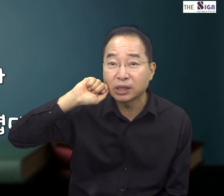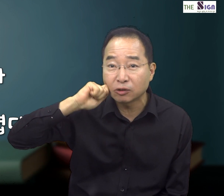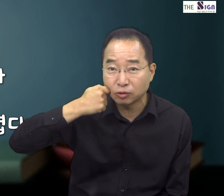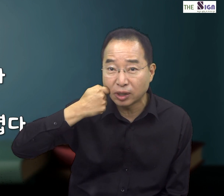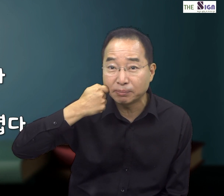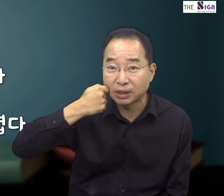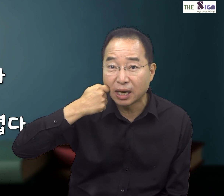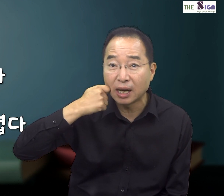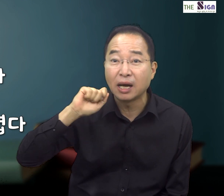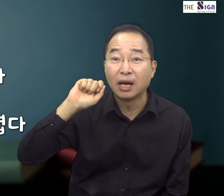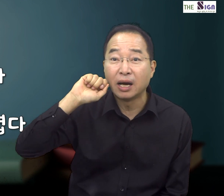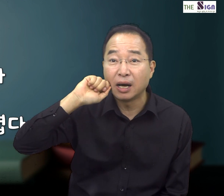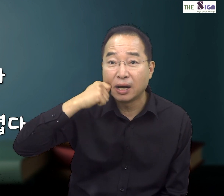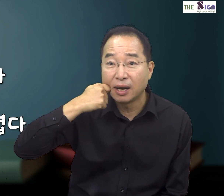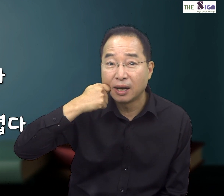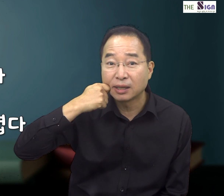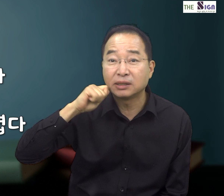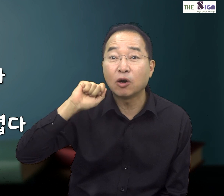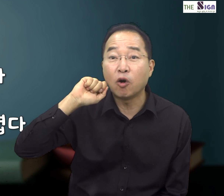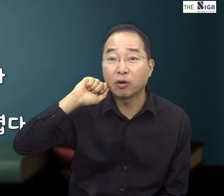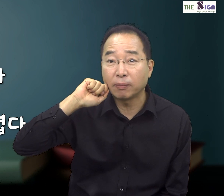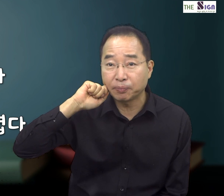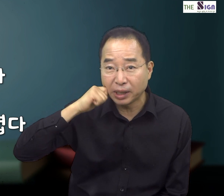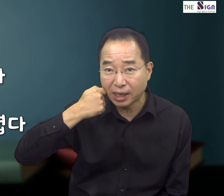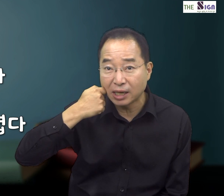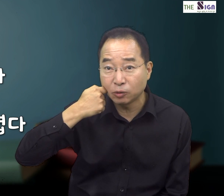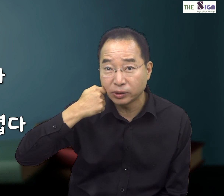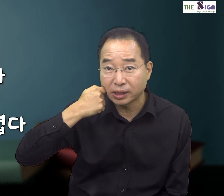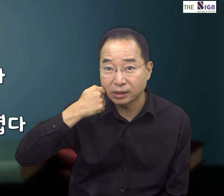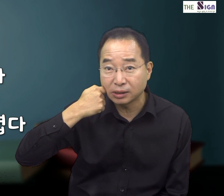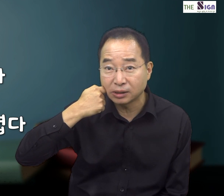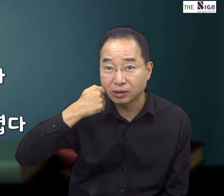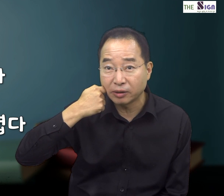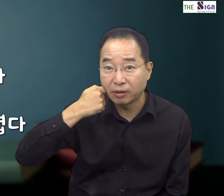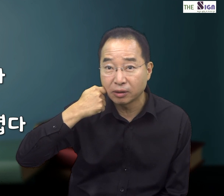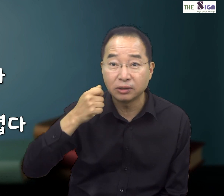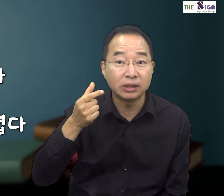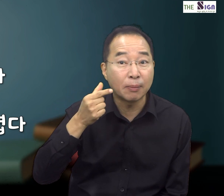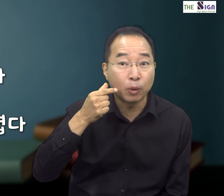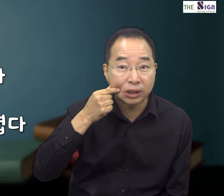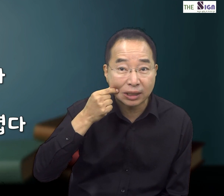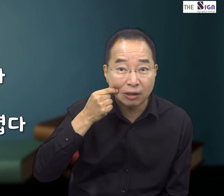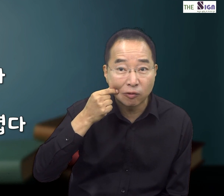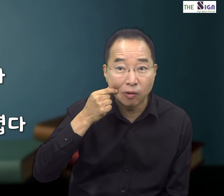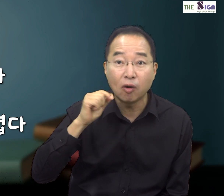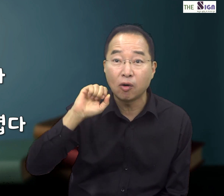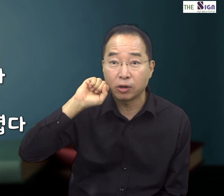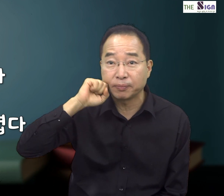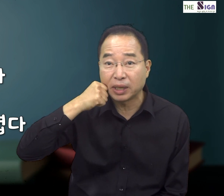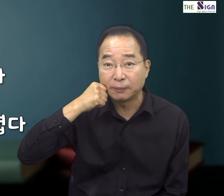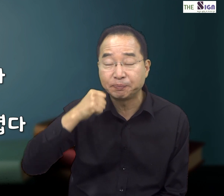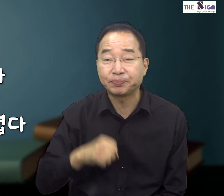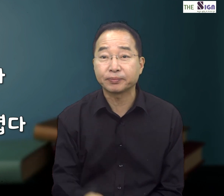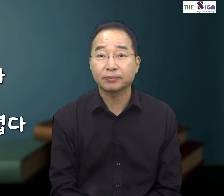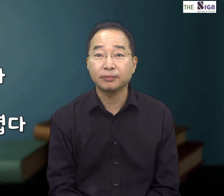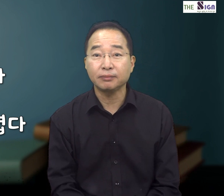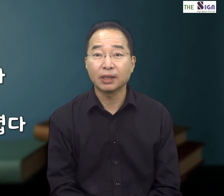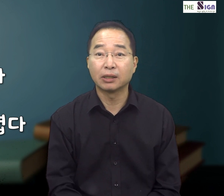동작으로 합니다. 그래서 어렵다라는 동작이 있어요. 이게 못하다고 어렵다. 그래서